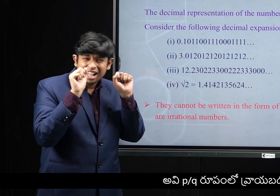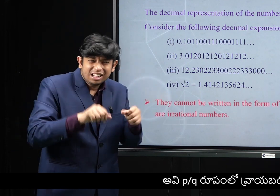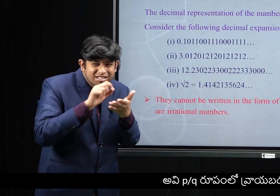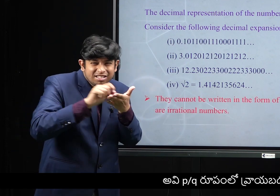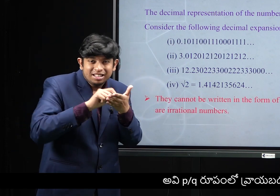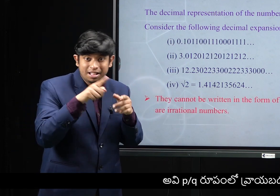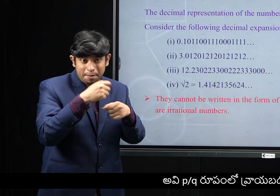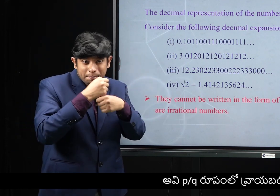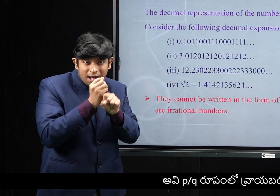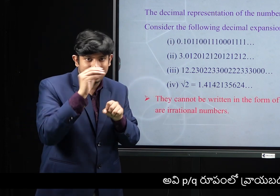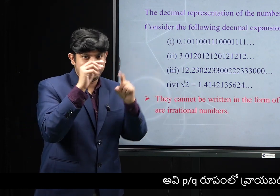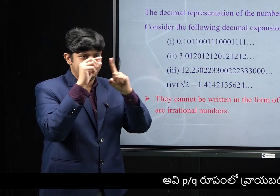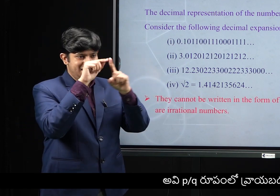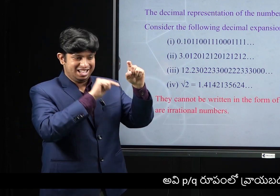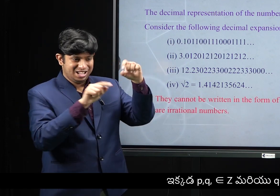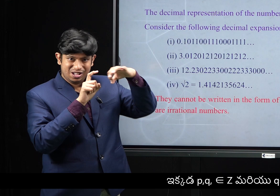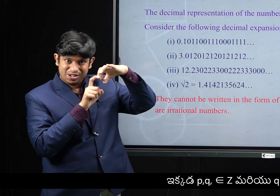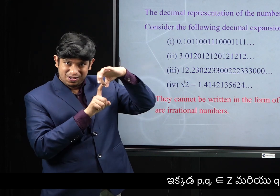p/q రూపంలో వ్రాయబడవు. ఇక్కడ p